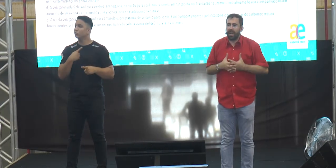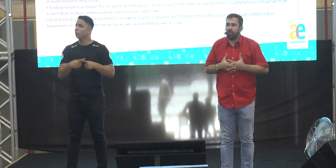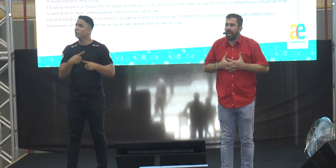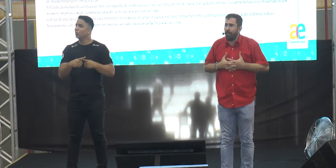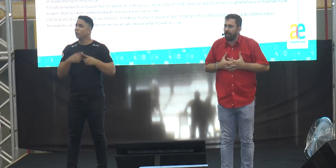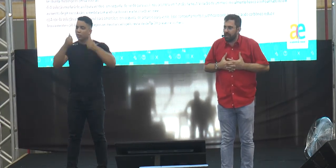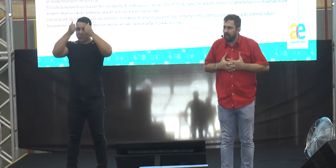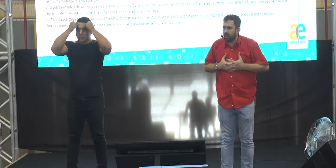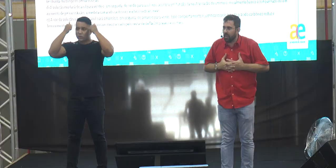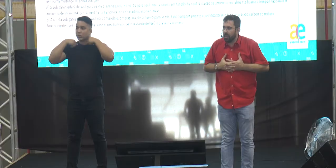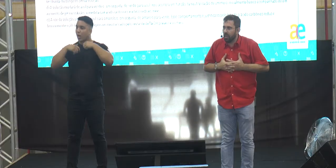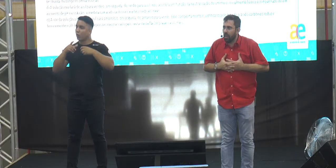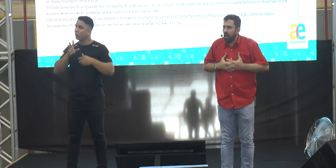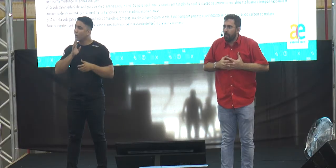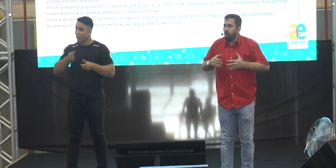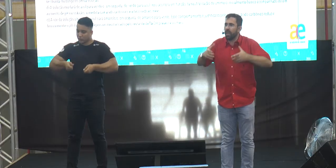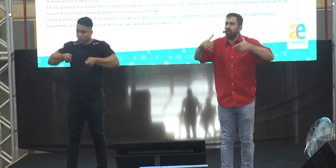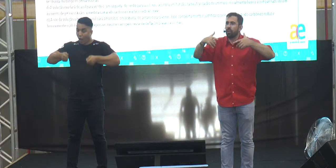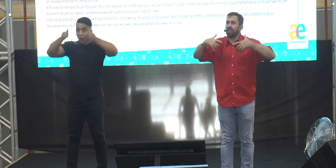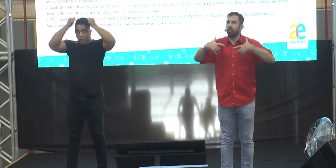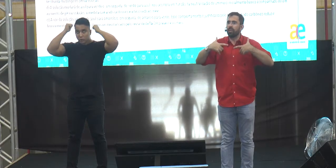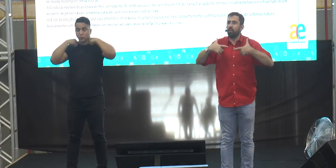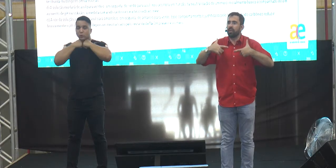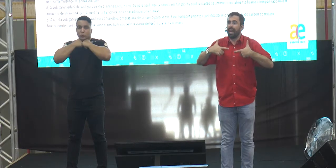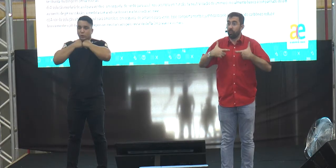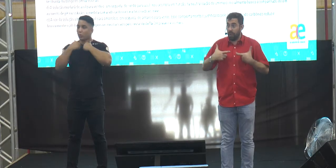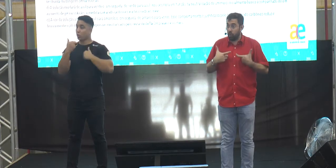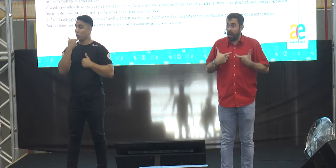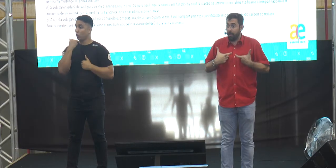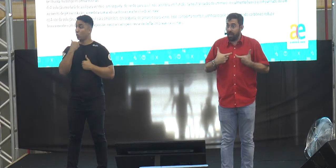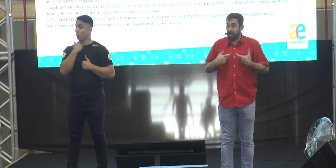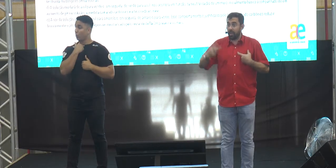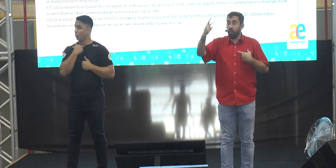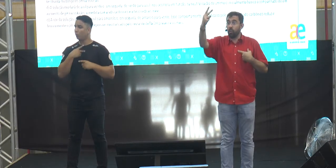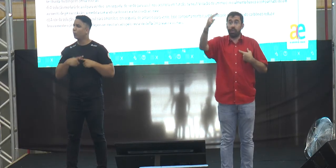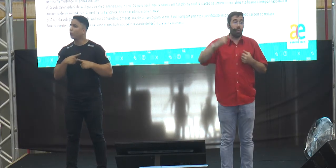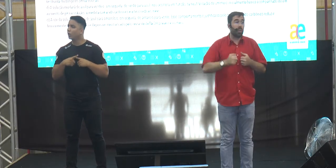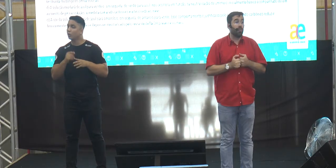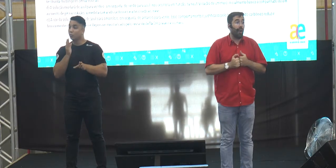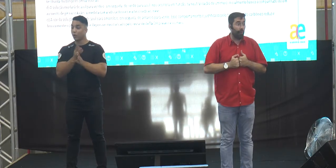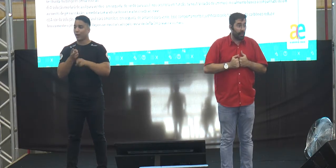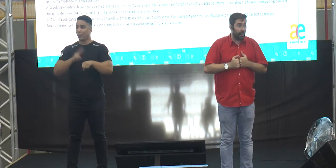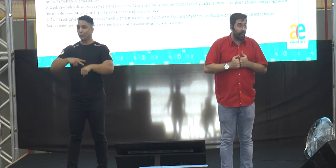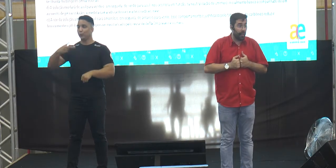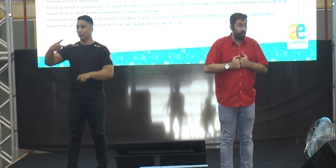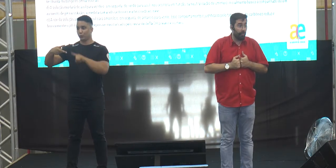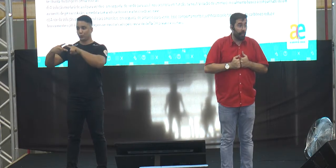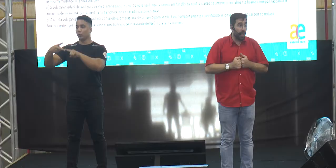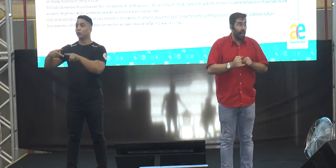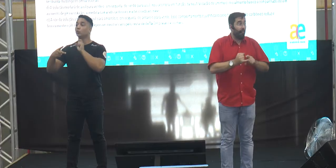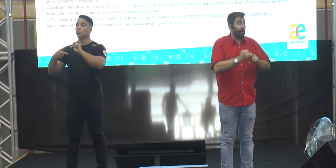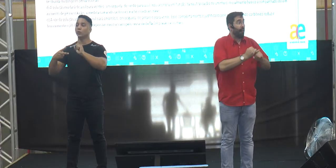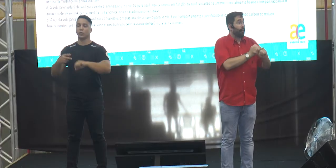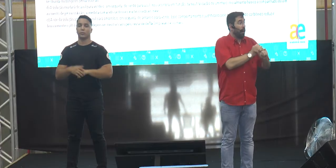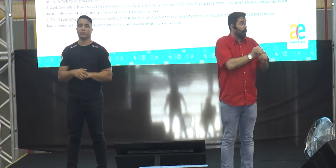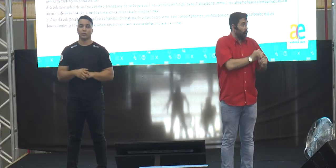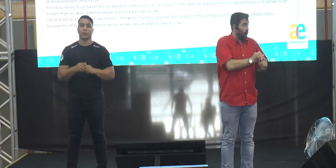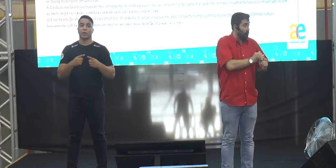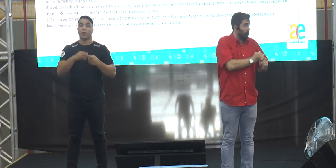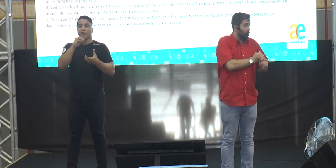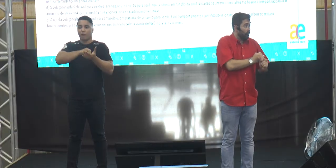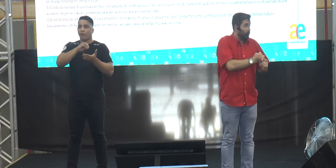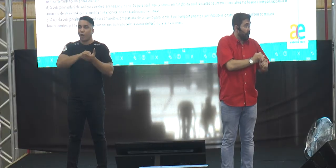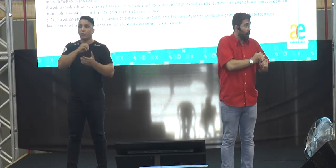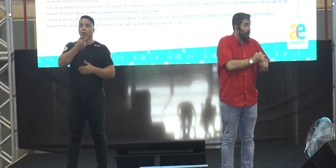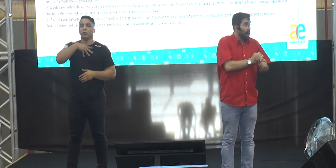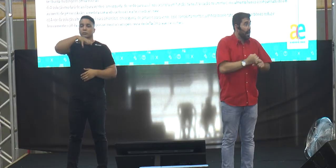bota um saco na cabeça? Porque se você botar o saco na sua cabeça, tem duas coisas que vão acontecer. Vai faltar